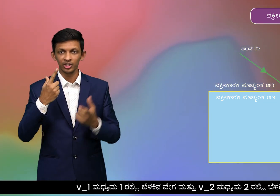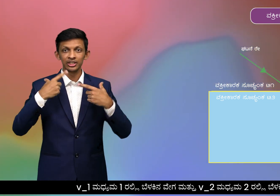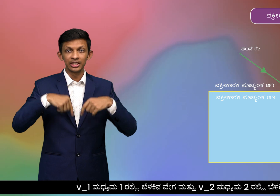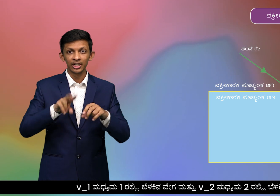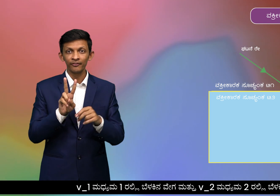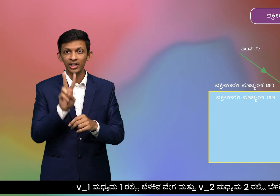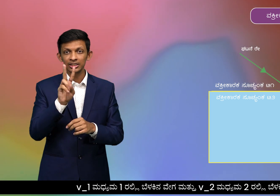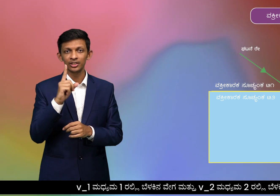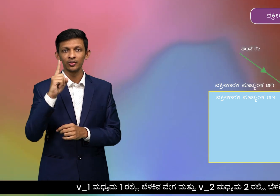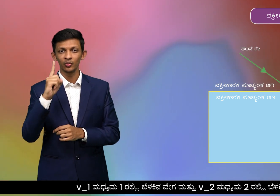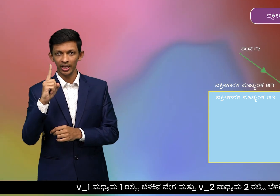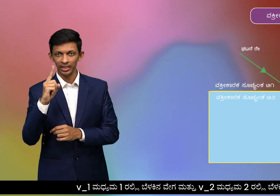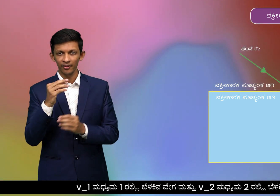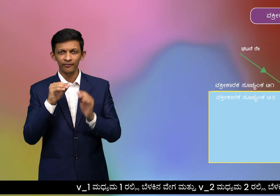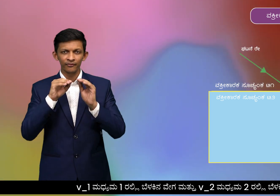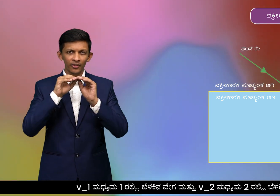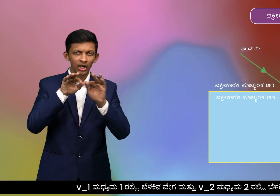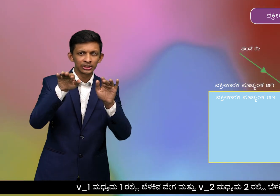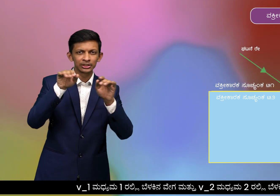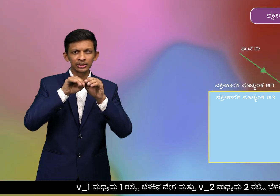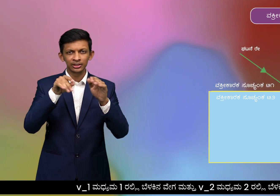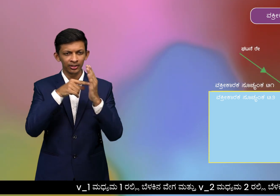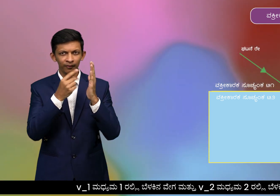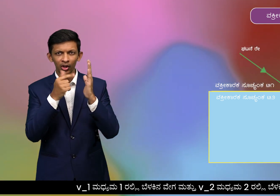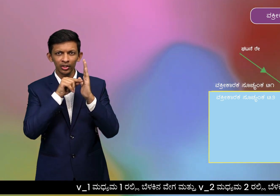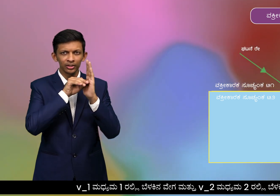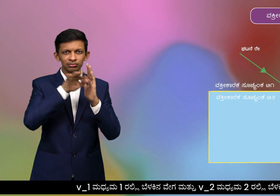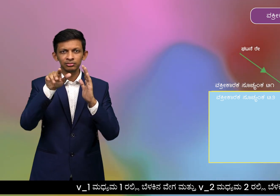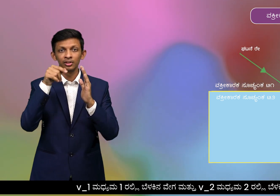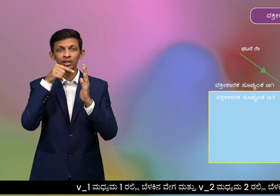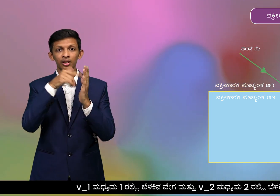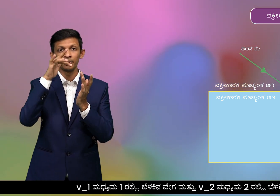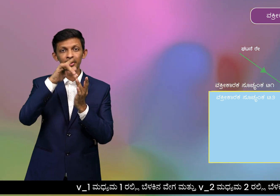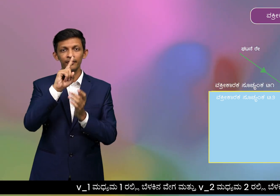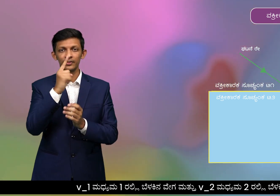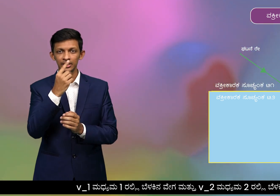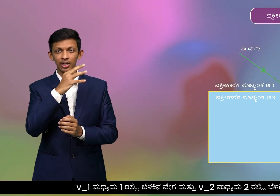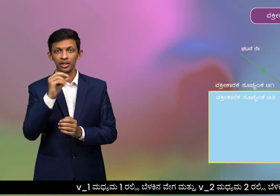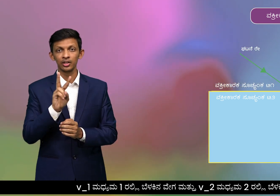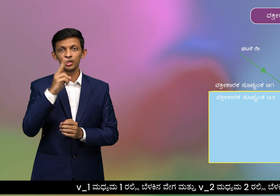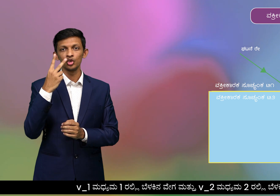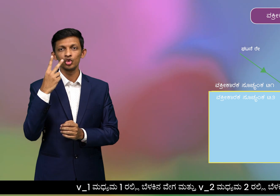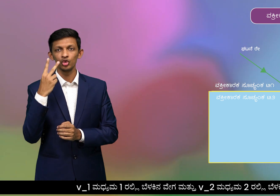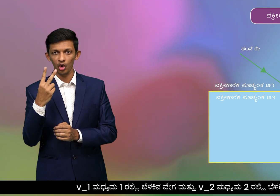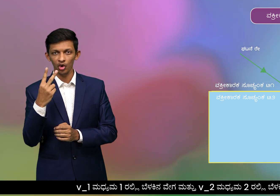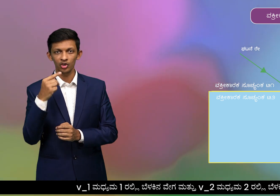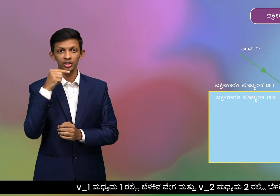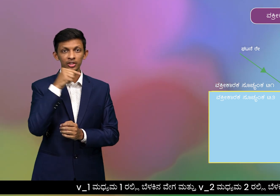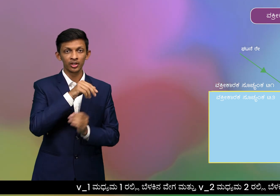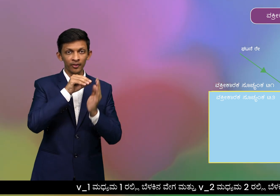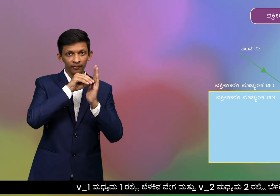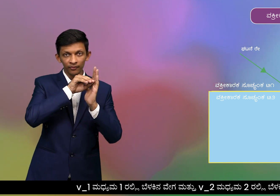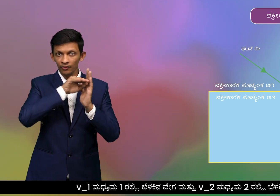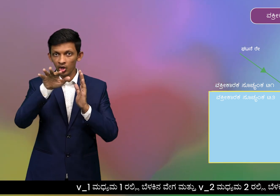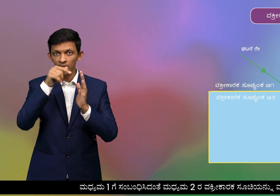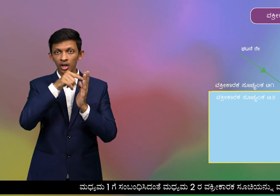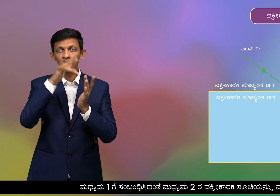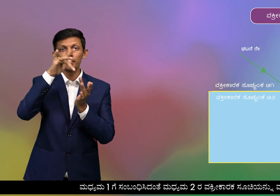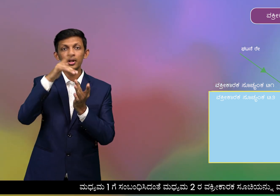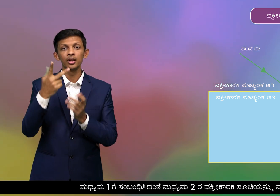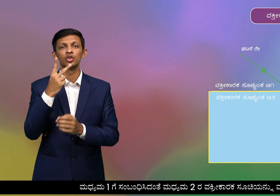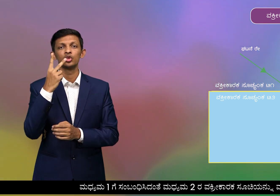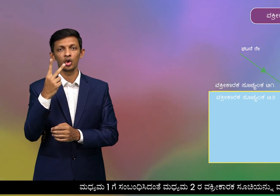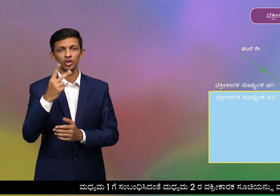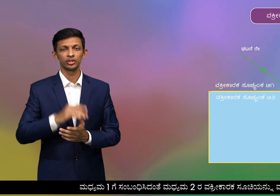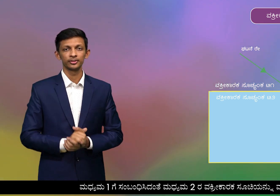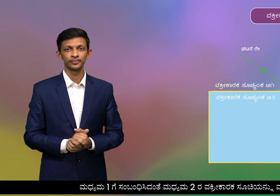ಮಧ್ಯಮ